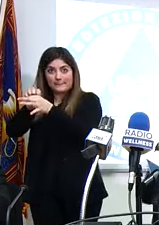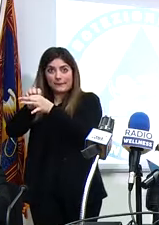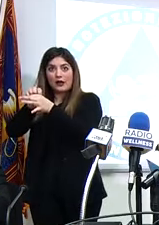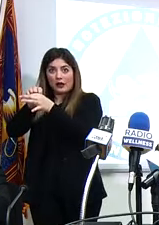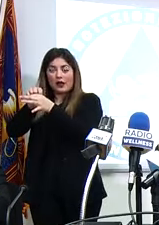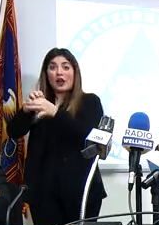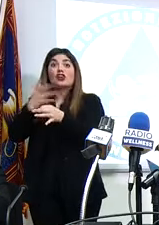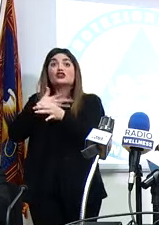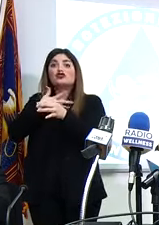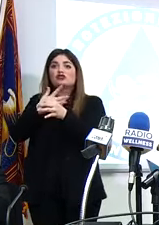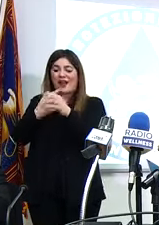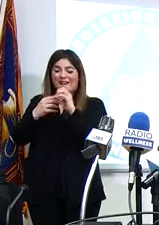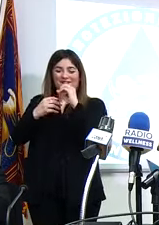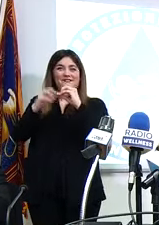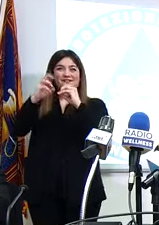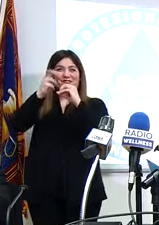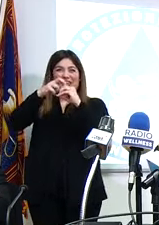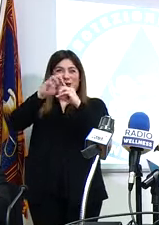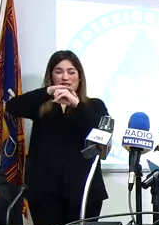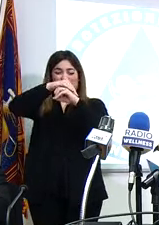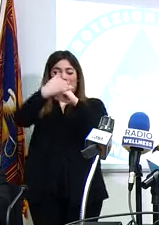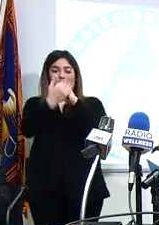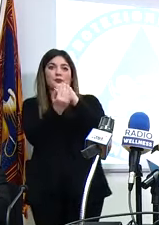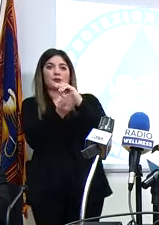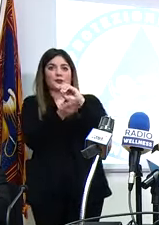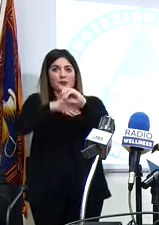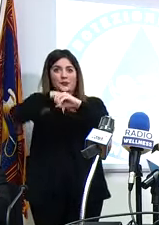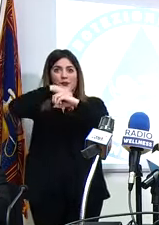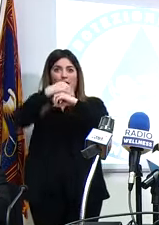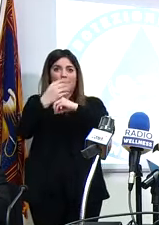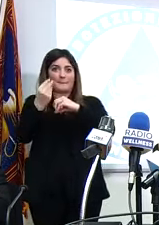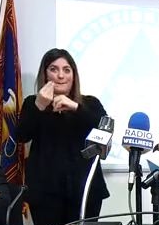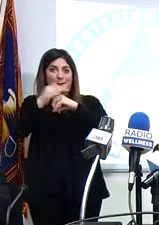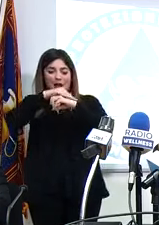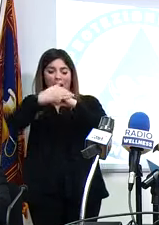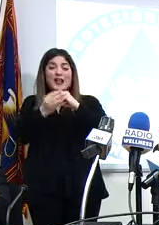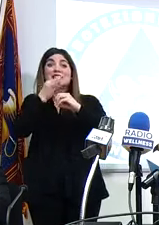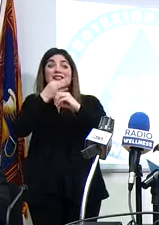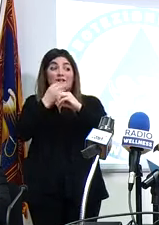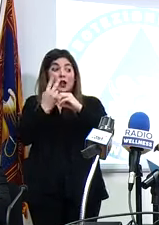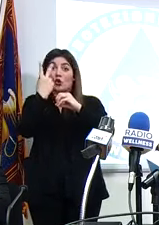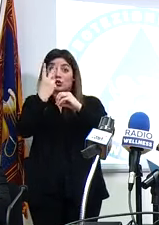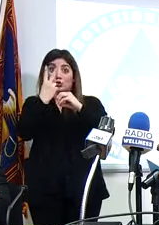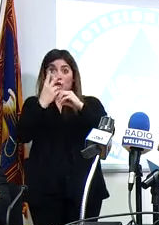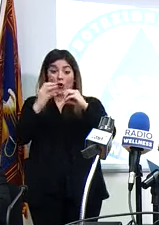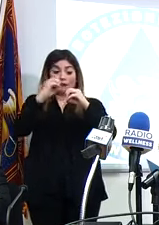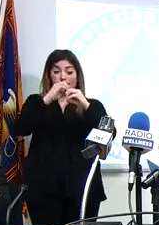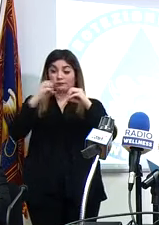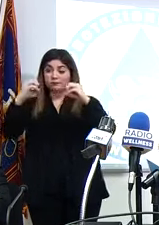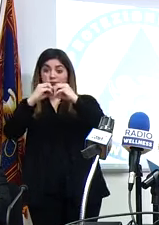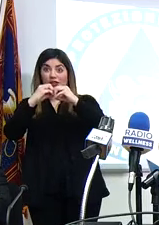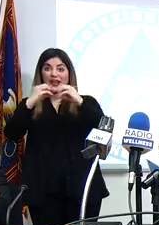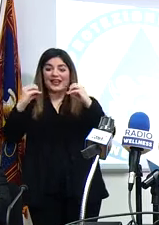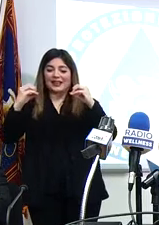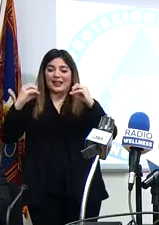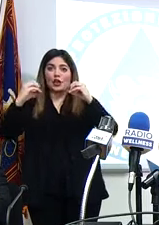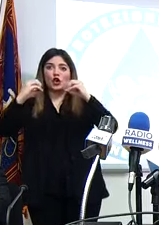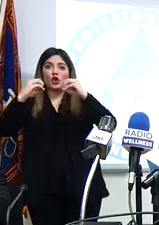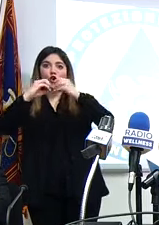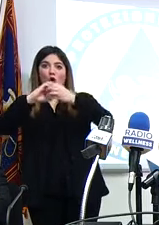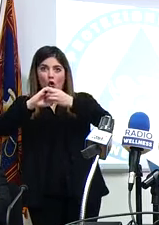li riveste come le nostre membrane, quindi due involucri si incontrano, il virus deve avere una funzione